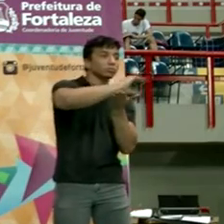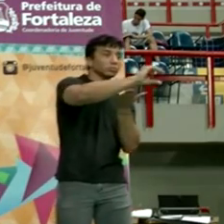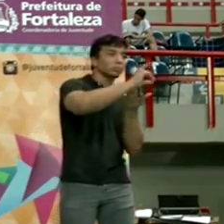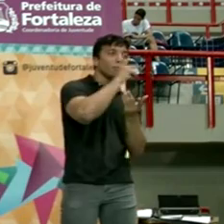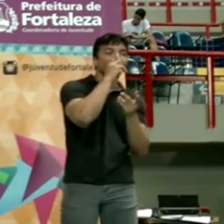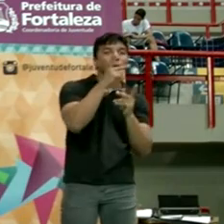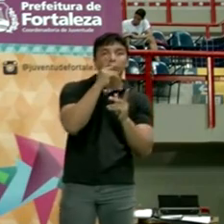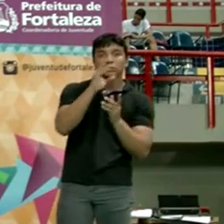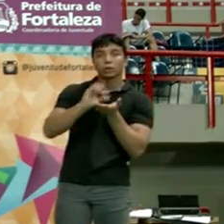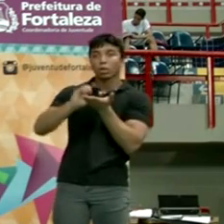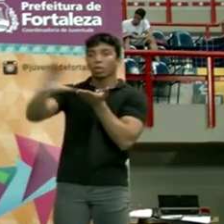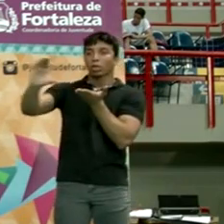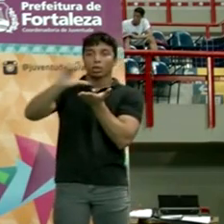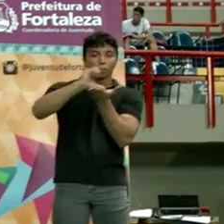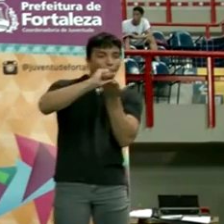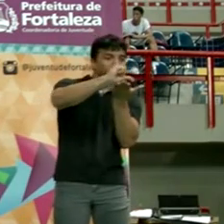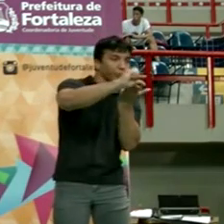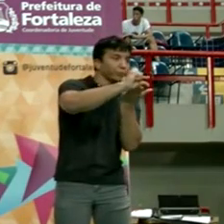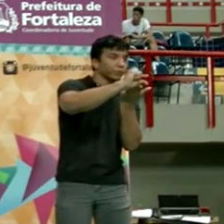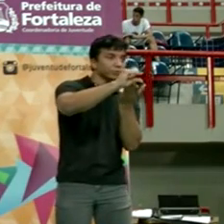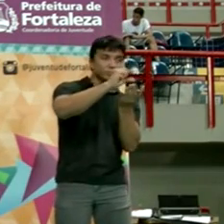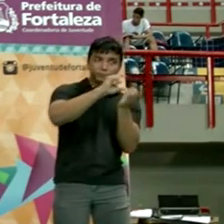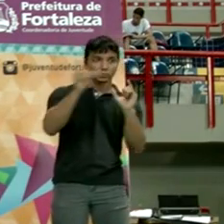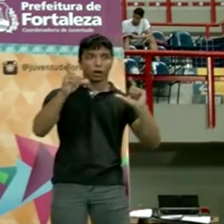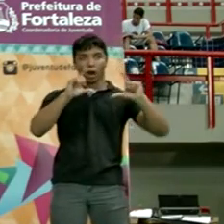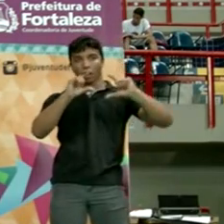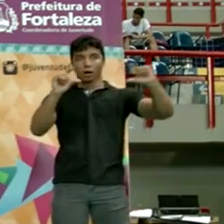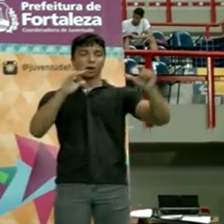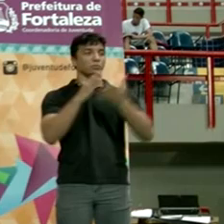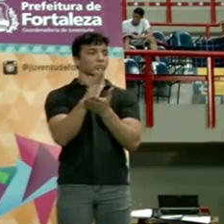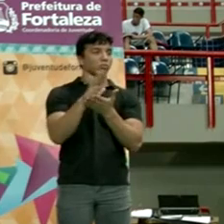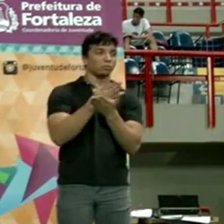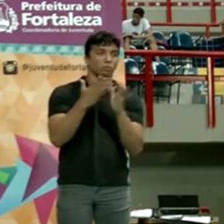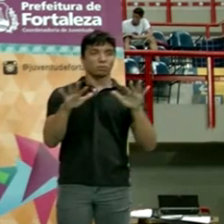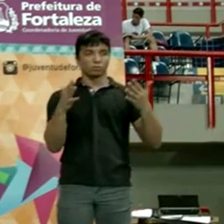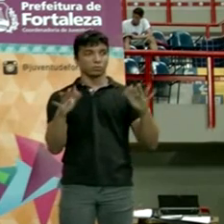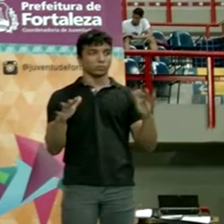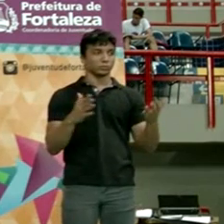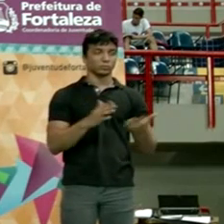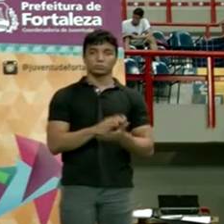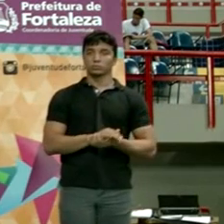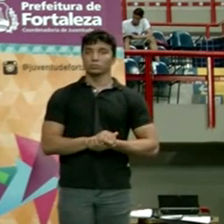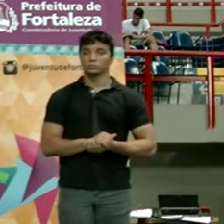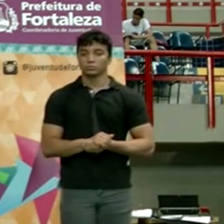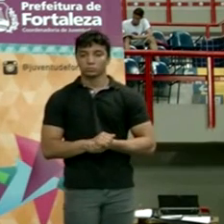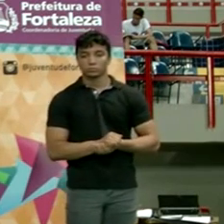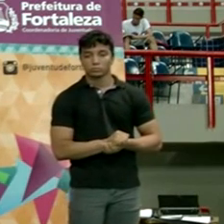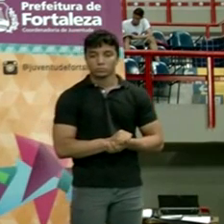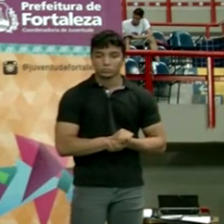regiões, entre os estados brasileiros nos últimos anos, ok?